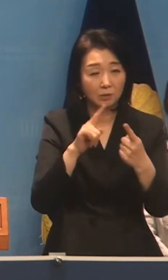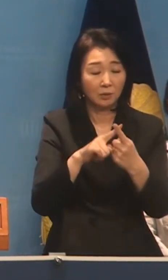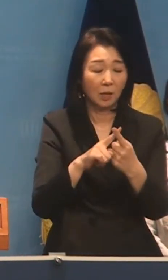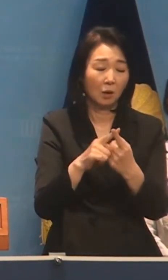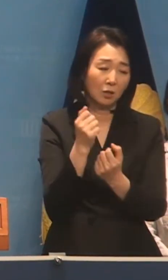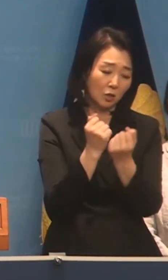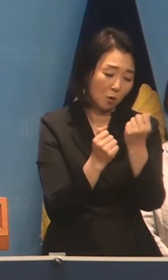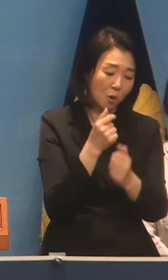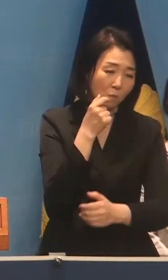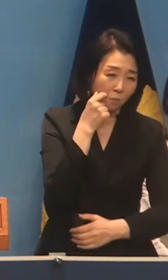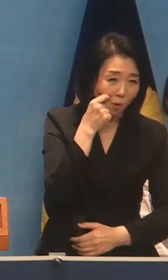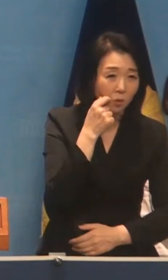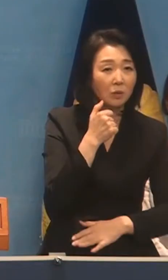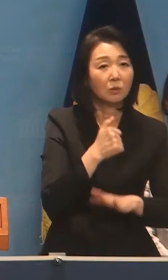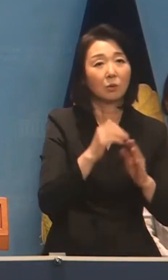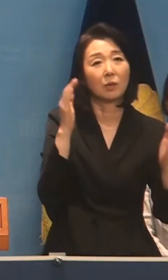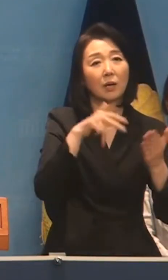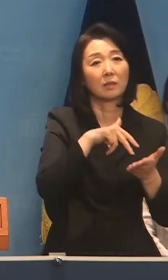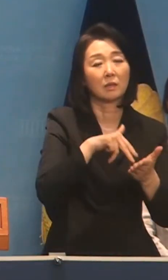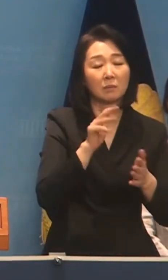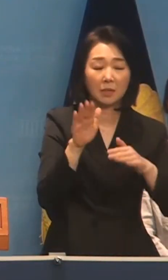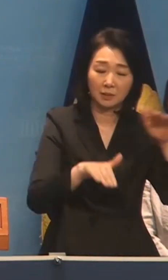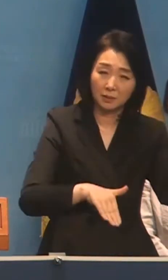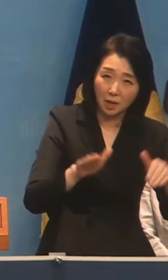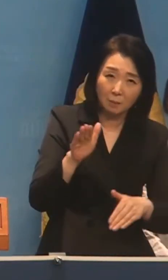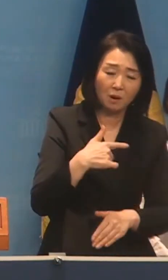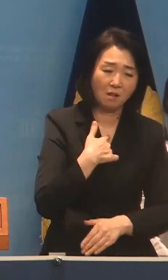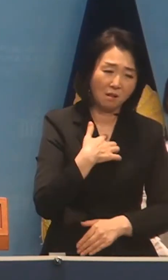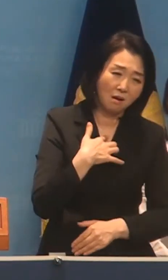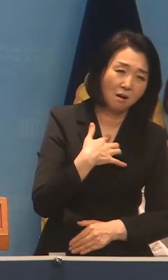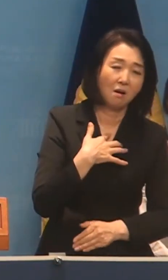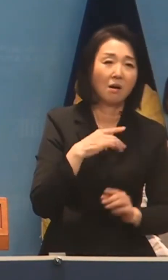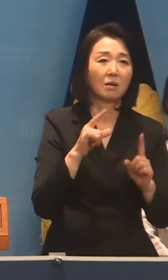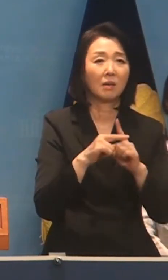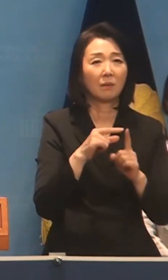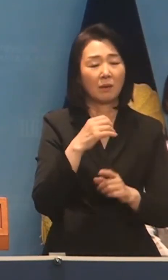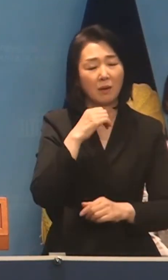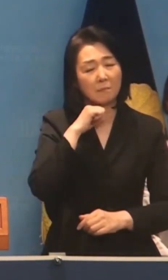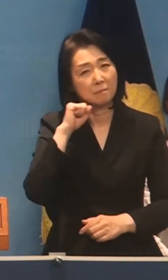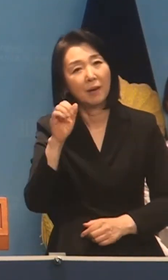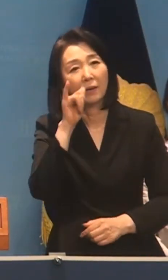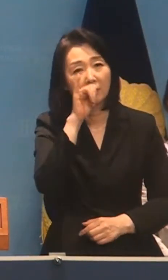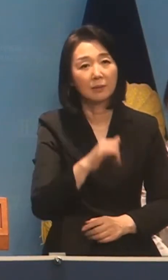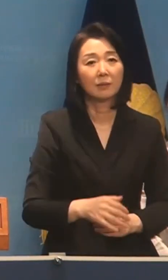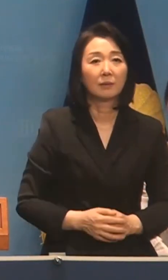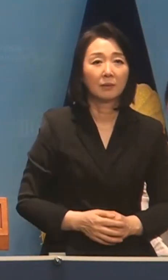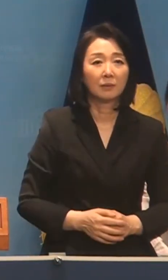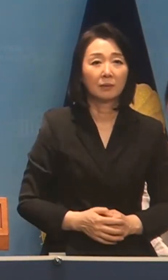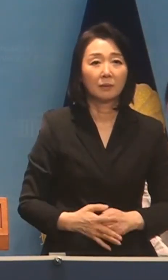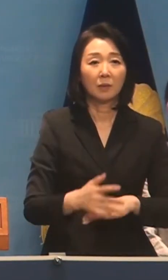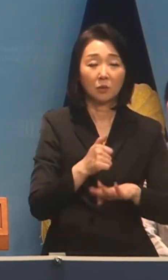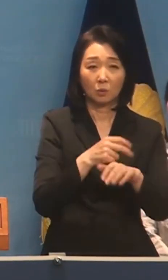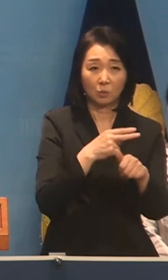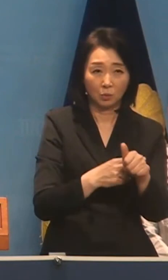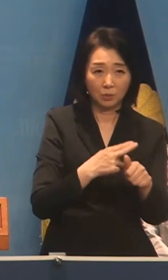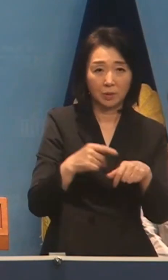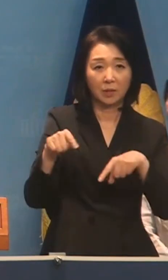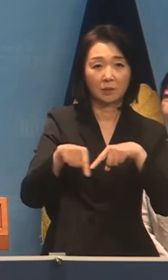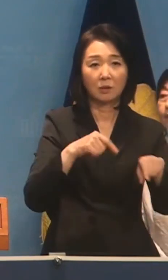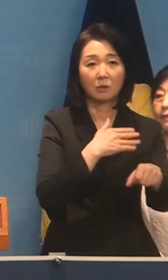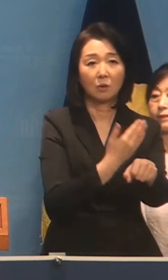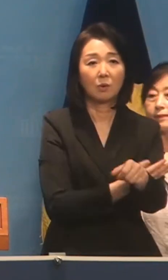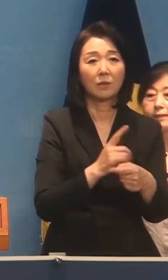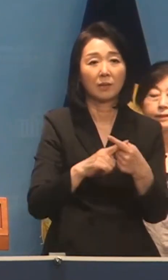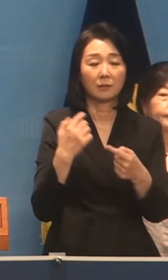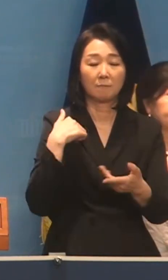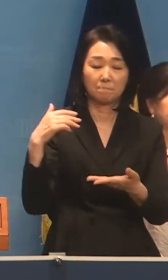다루지 못함으로 해서 학생들은 차별과 혐오의 언어에 중독될 수도 있습니다. 때문에 교사의 정치적